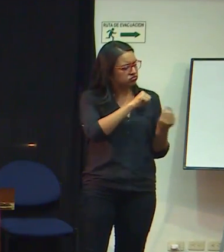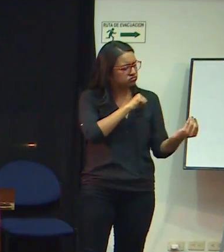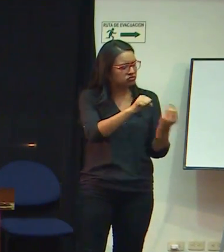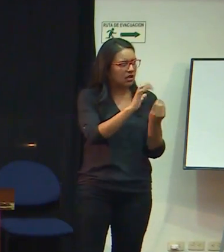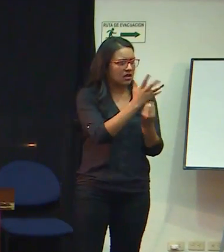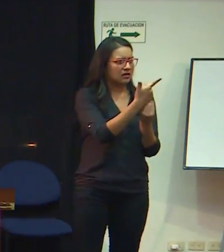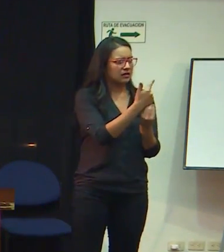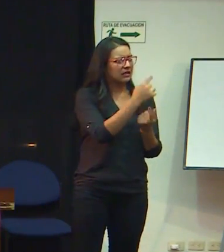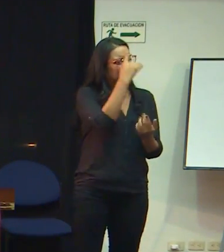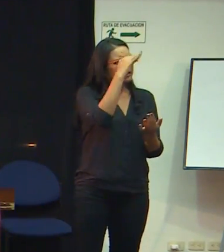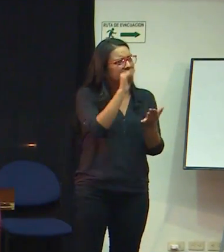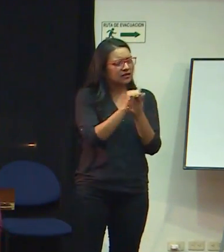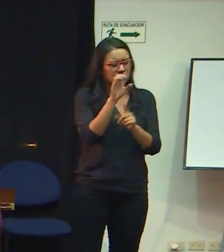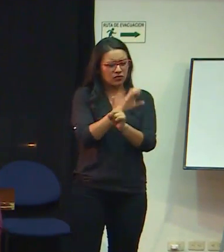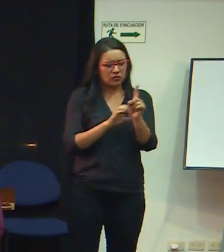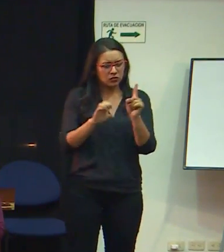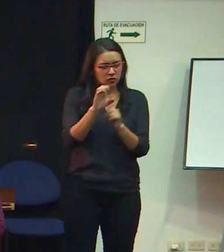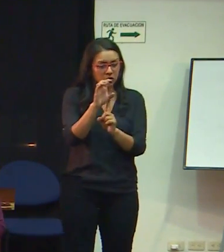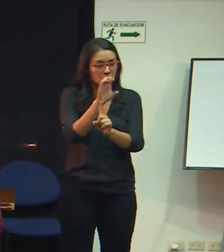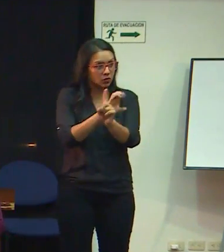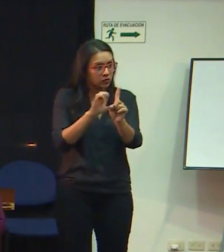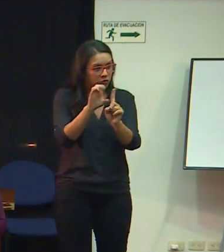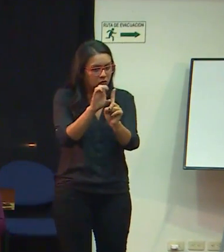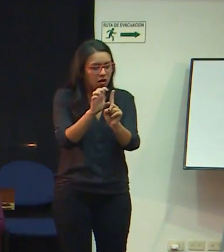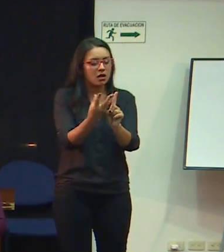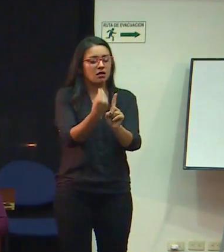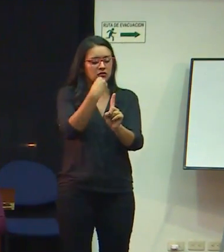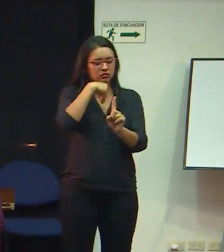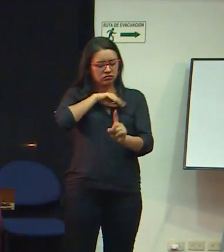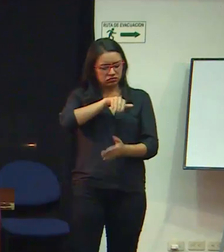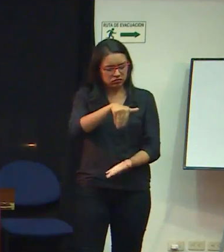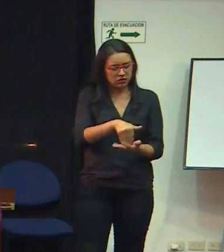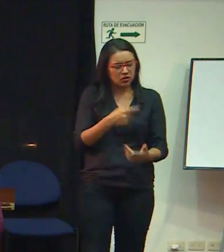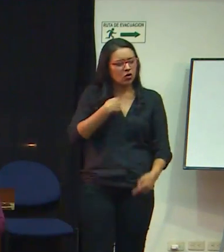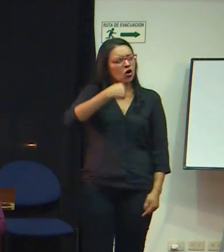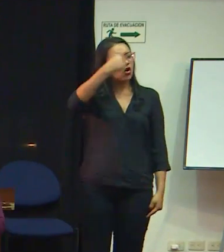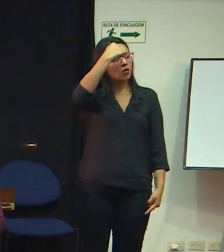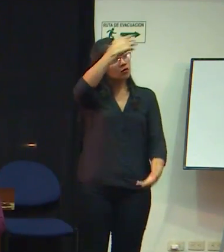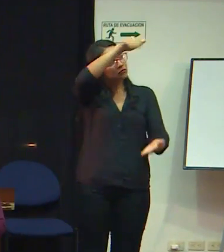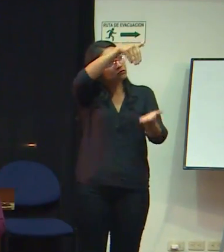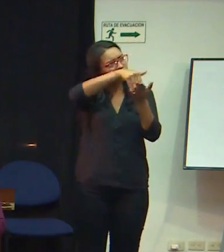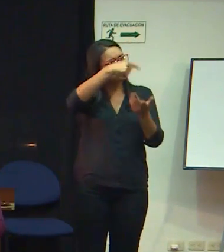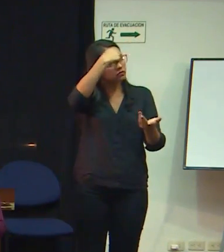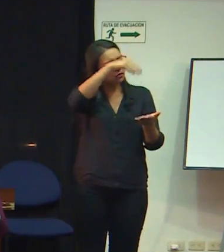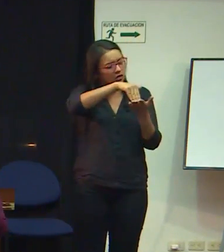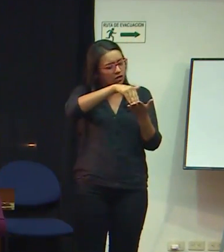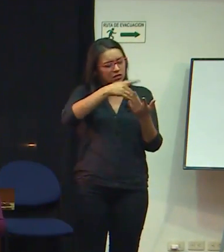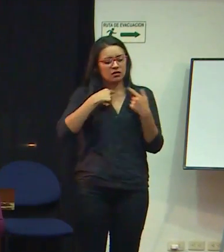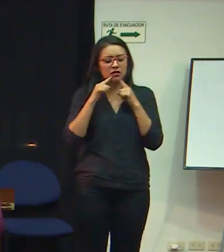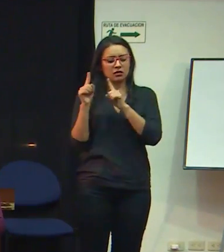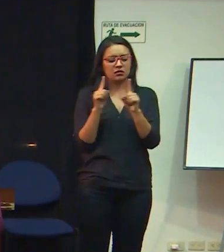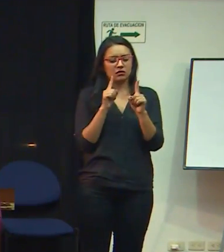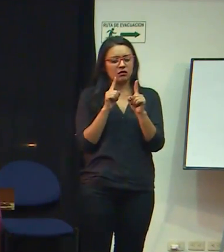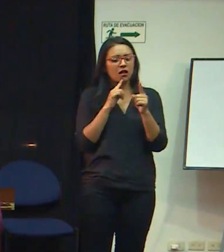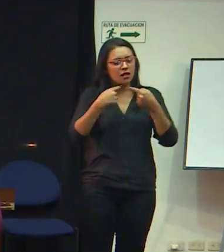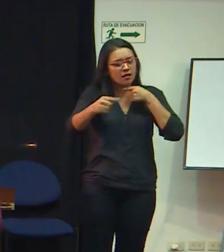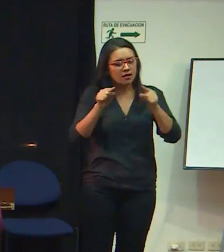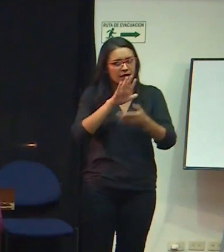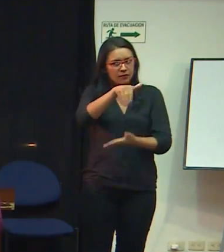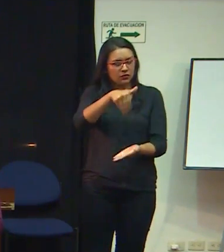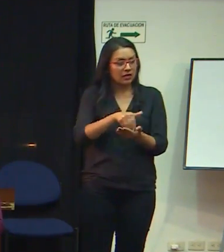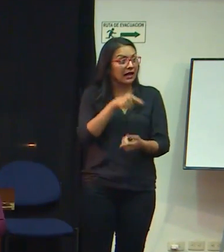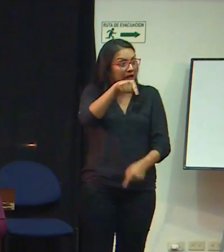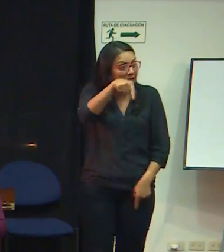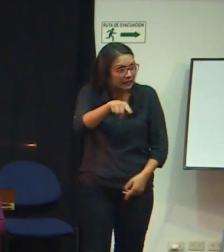que la cultura es parte de posicionar un pensamiento y parte de posicionar nuestras discusiones. Desde